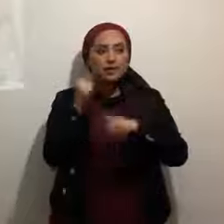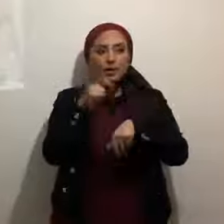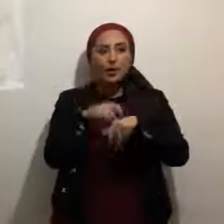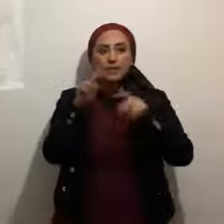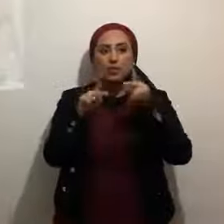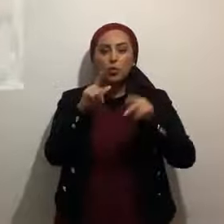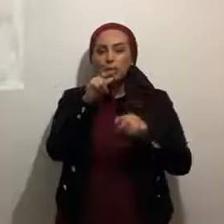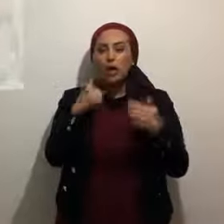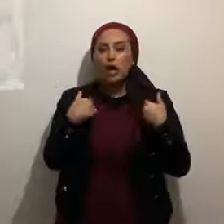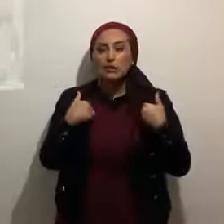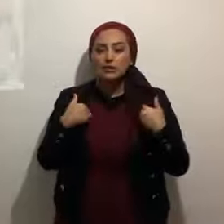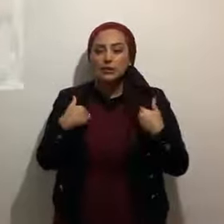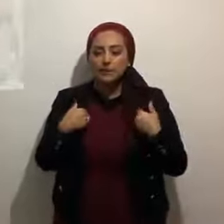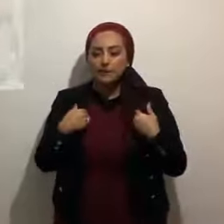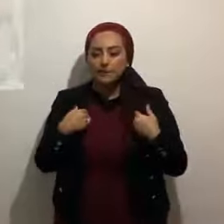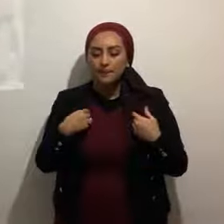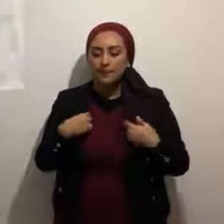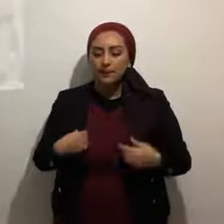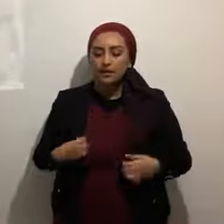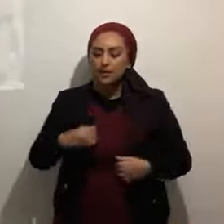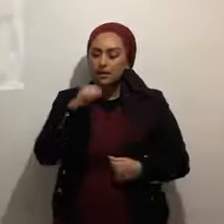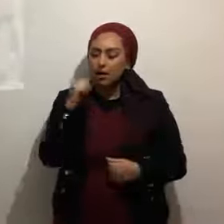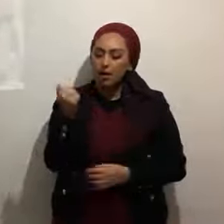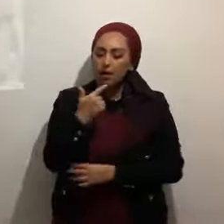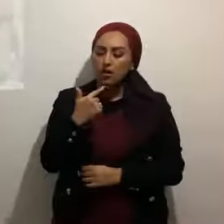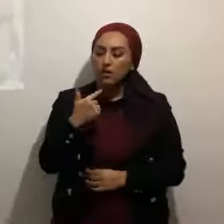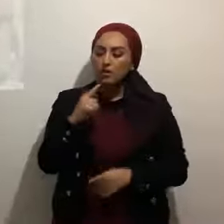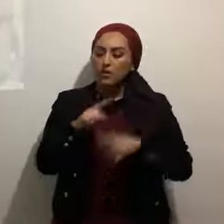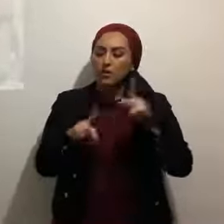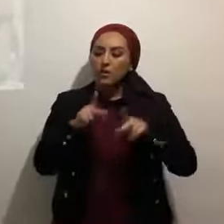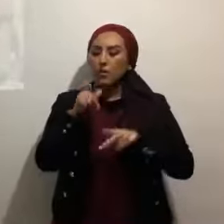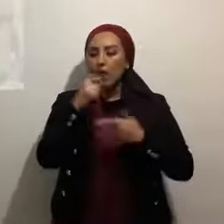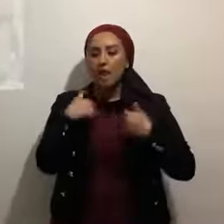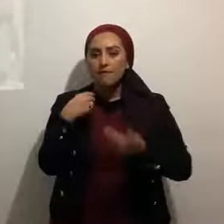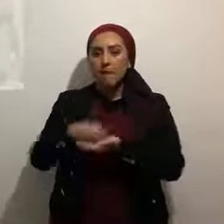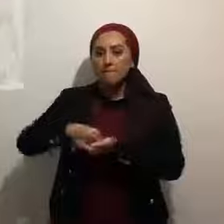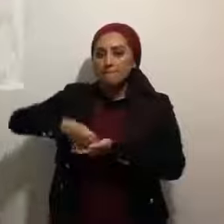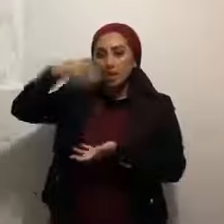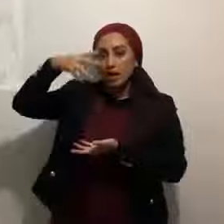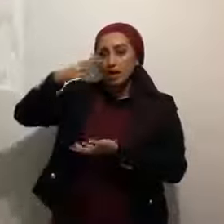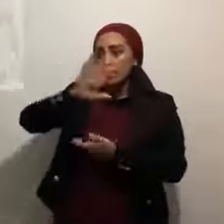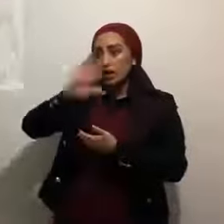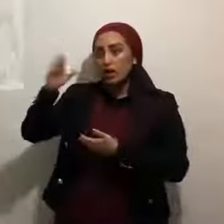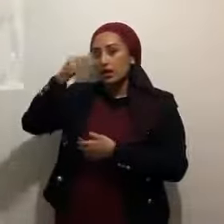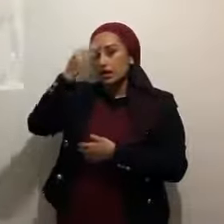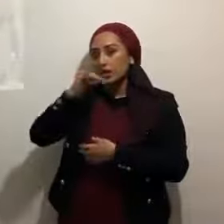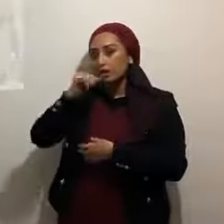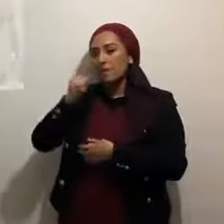tiene, no digo todos, ¿verdad? Pero sí, la gente que tiene dinero, su Dios es el dinero, no Yahshua.